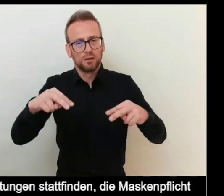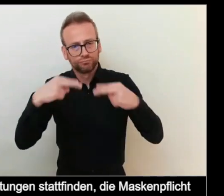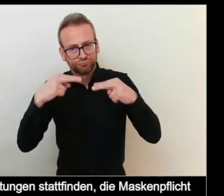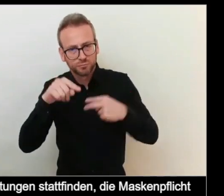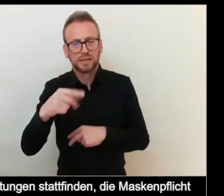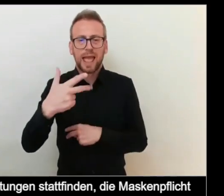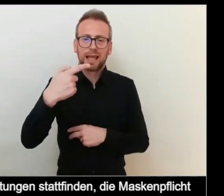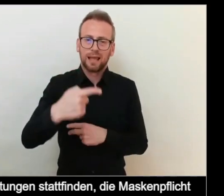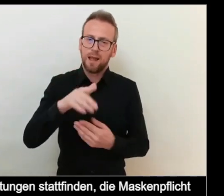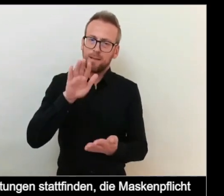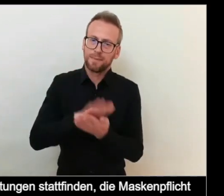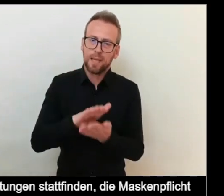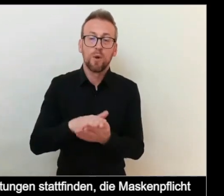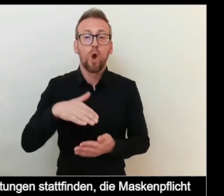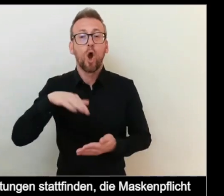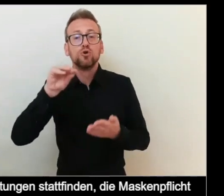und wir werden